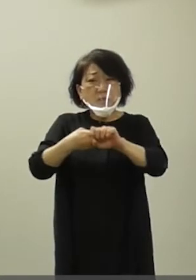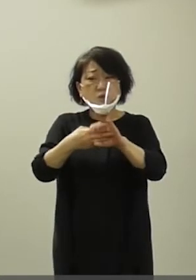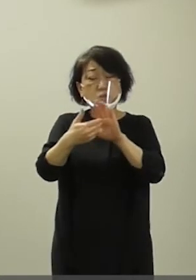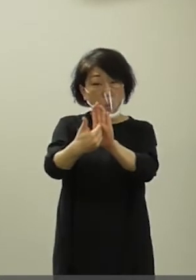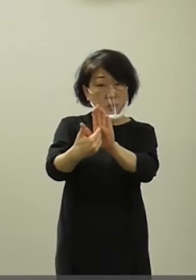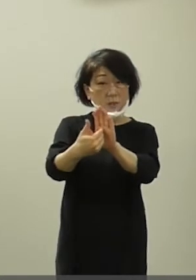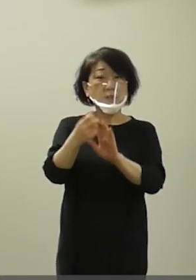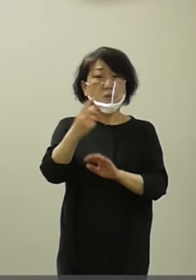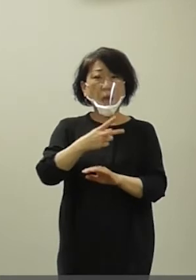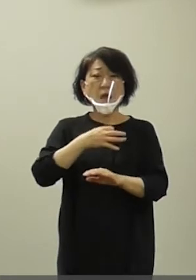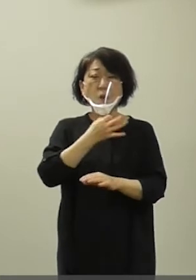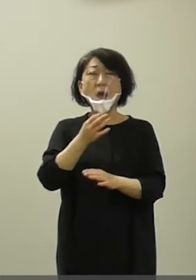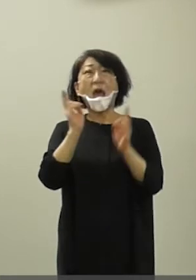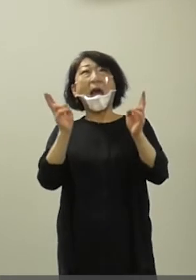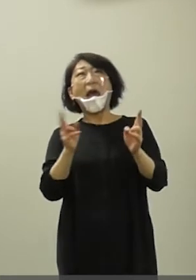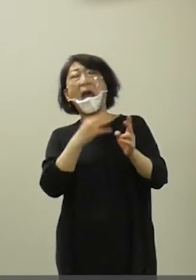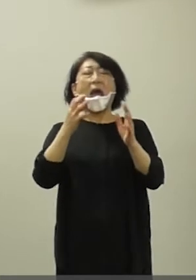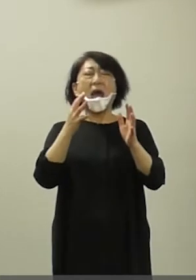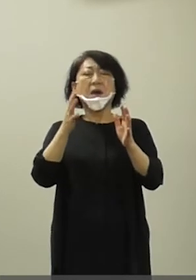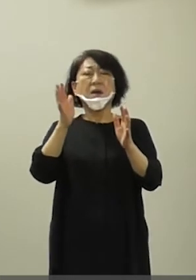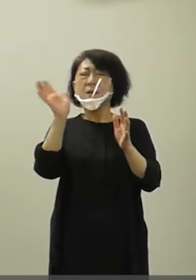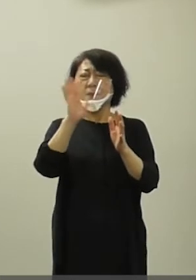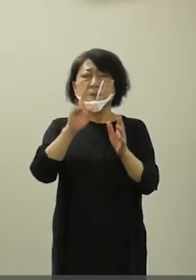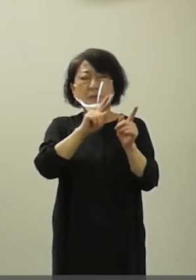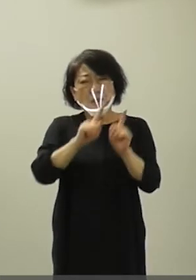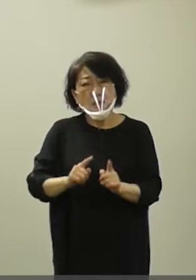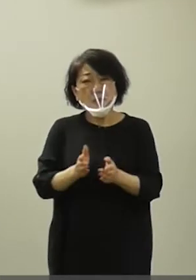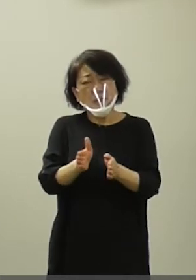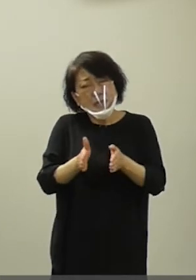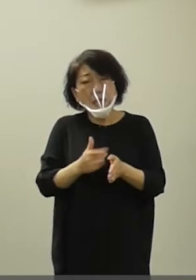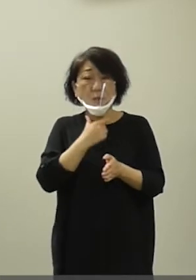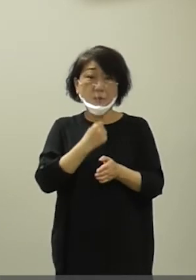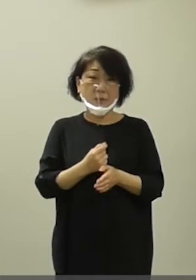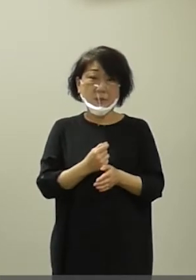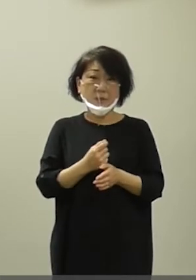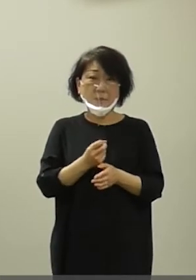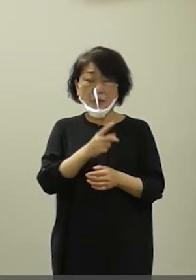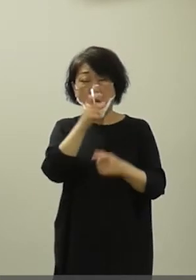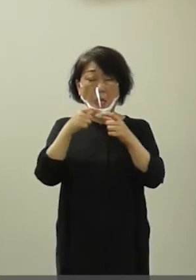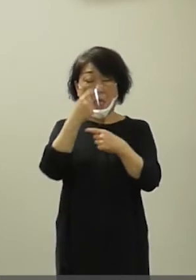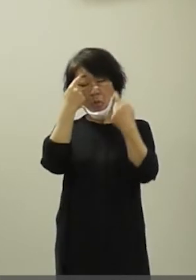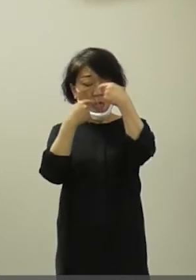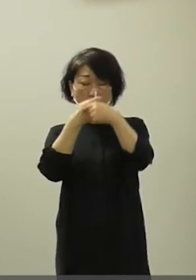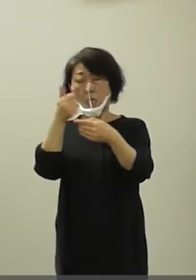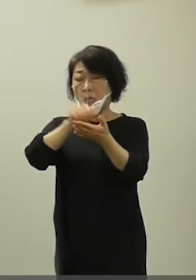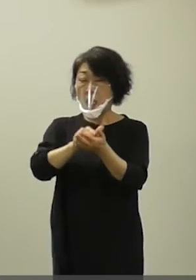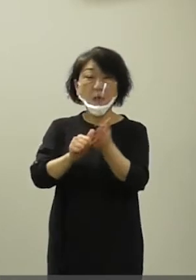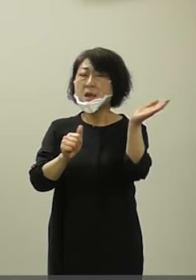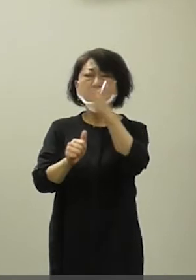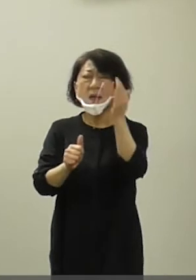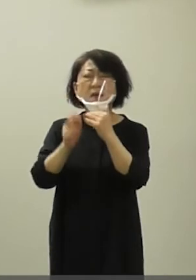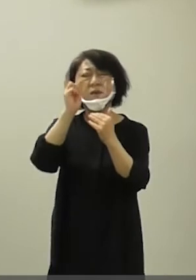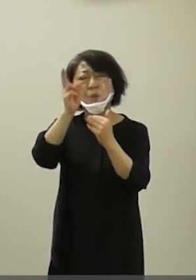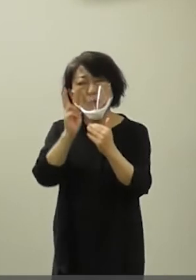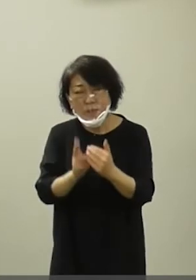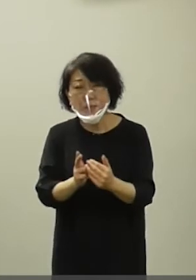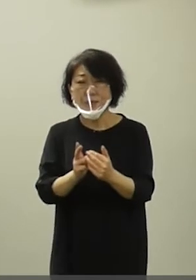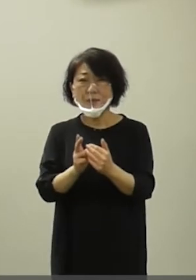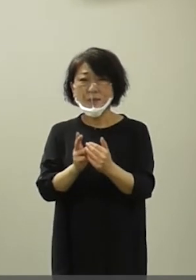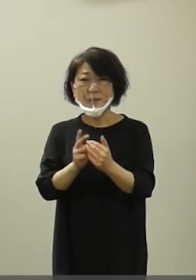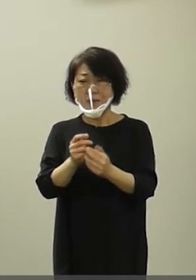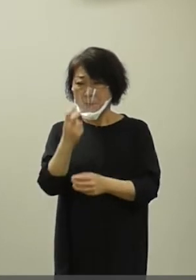たり思い朝ススメするファイルを書いていただいたり深田聖奈子しないなどについてなければとるし